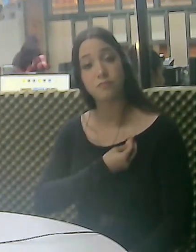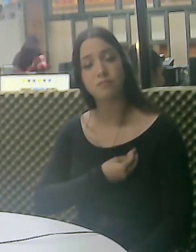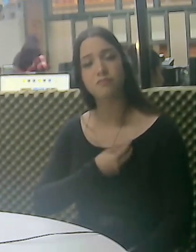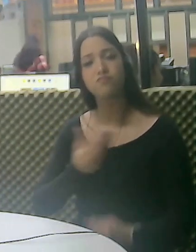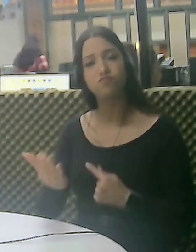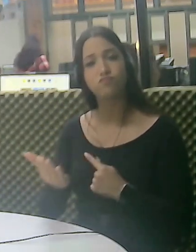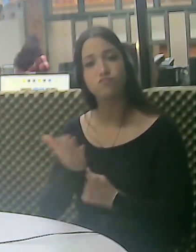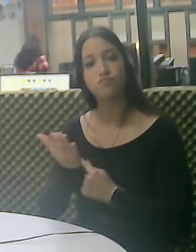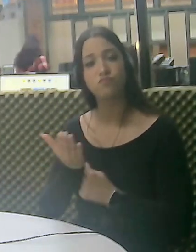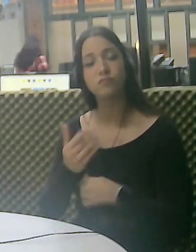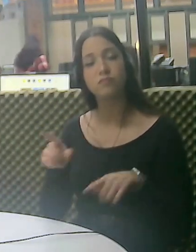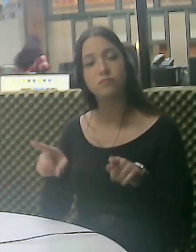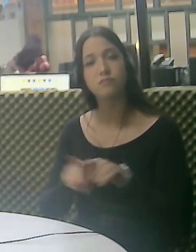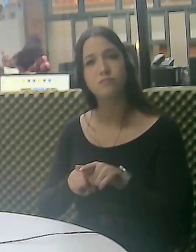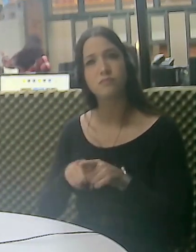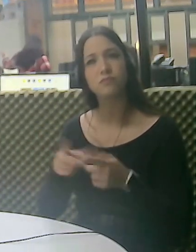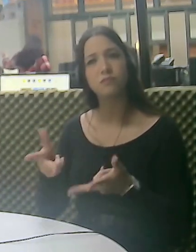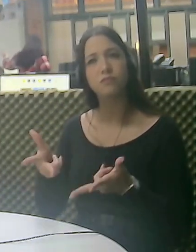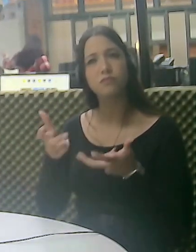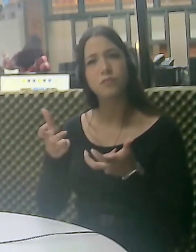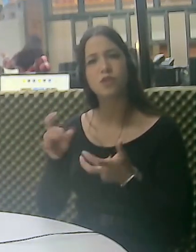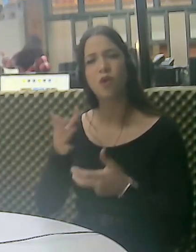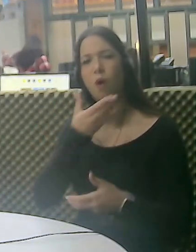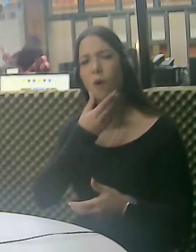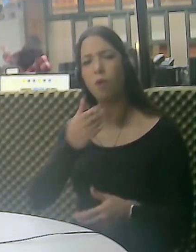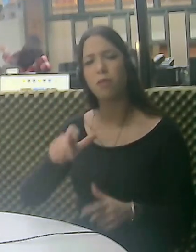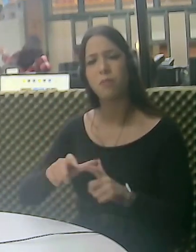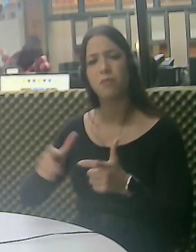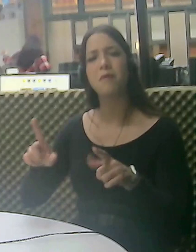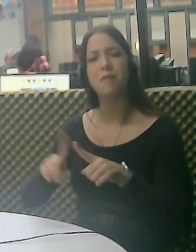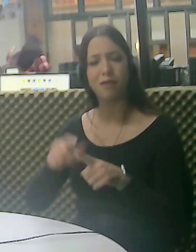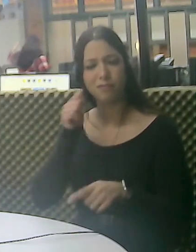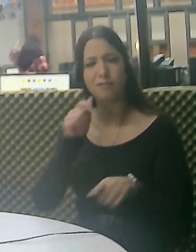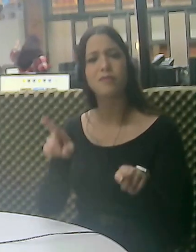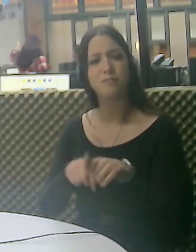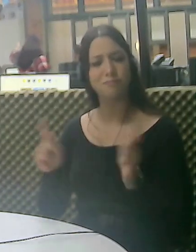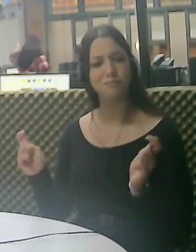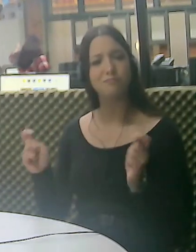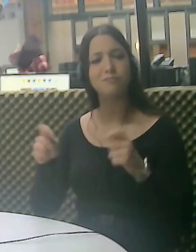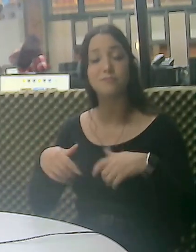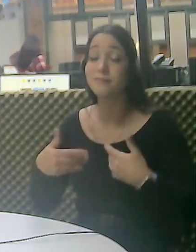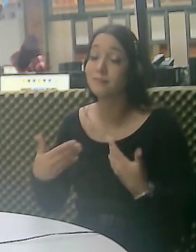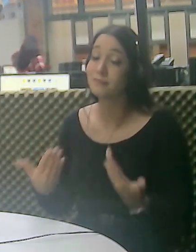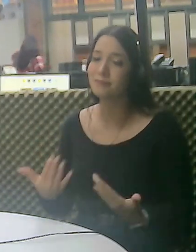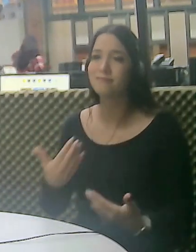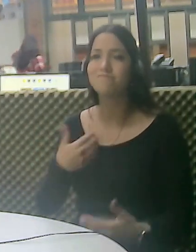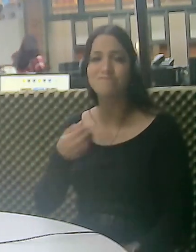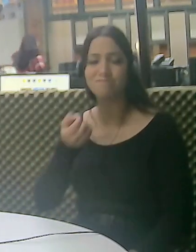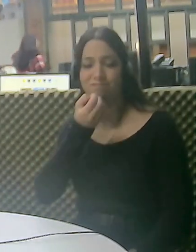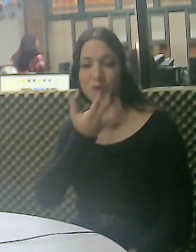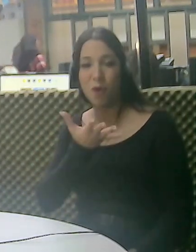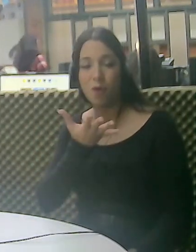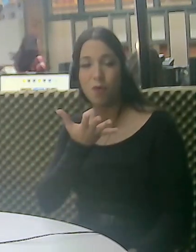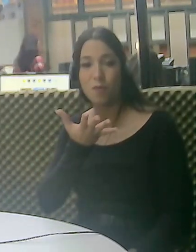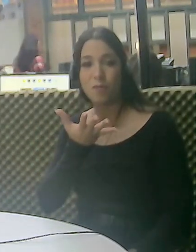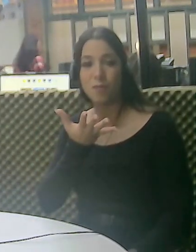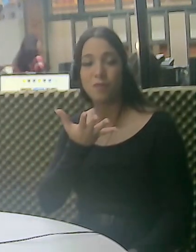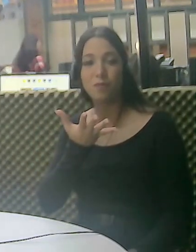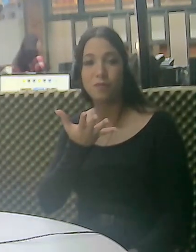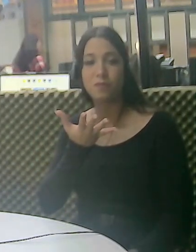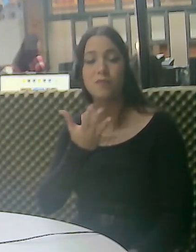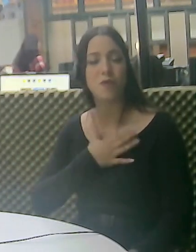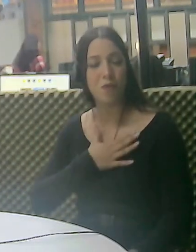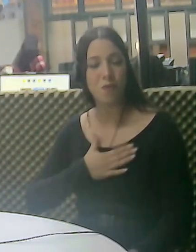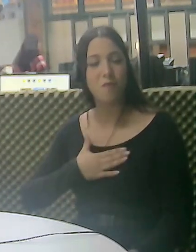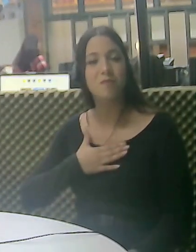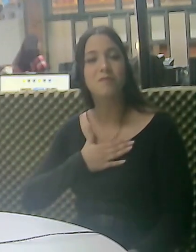ajuda e eu até pensava que era só pra mim. Meninos, mas meninas também podem fazer, então eu achei muito bom isso e eu